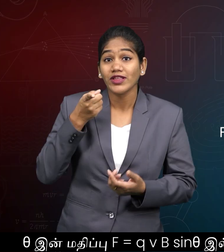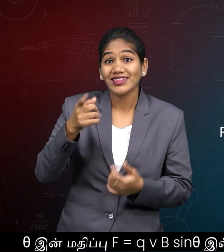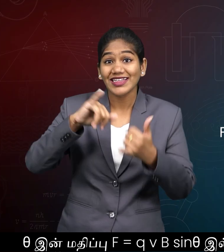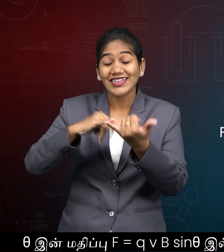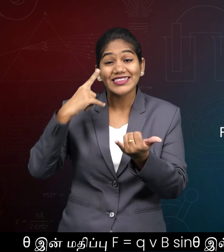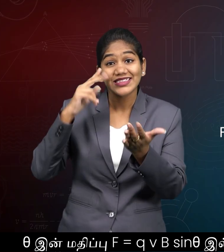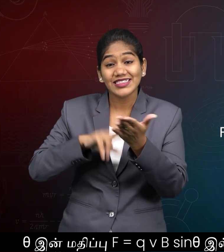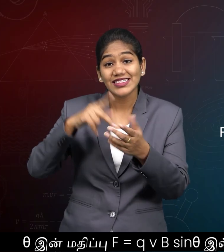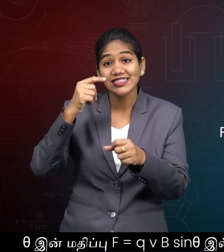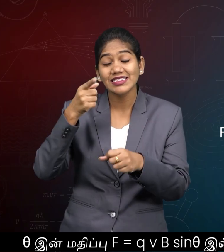ஈடு 0.